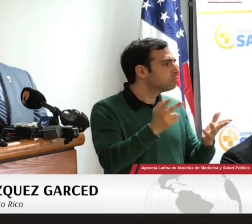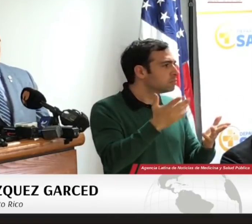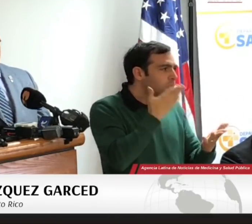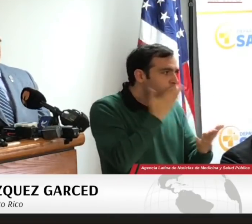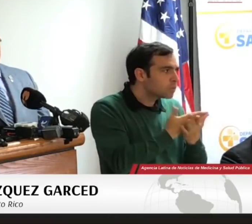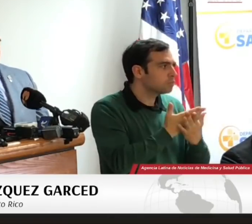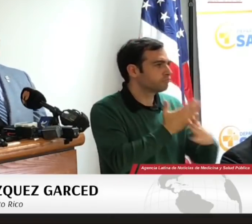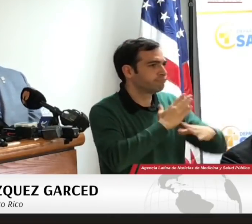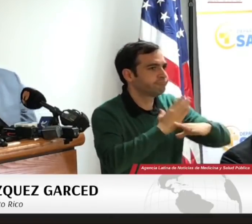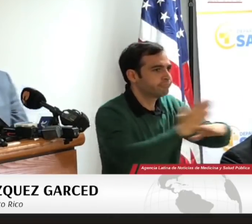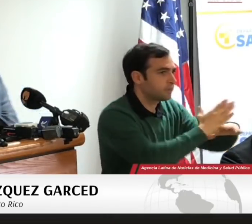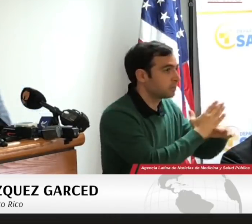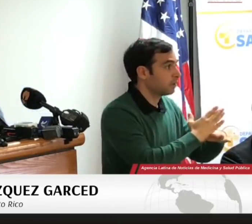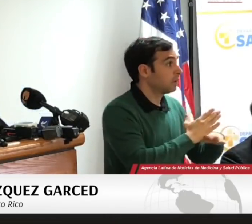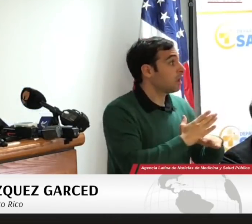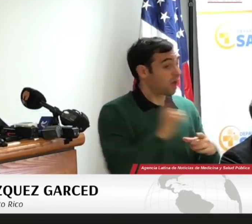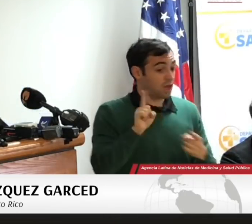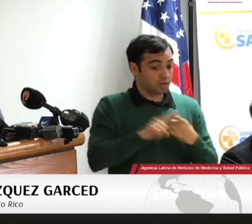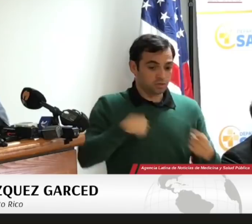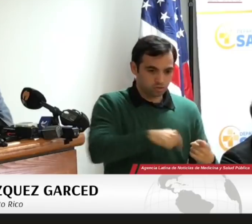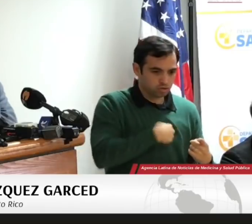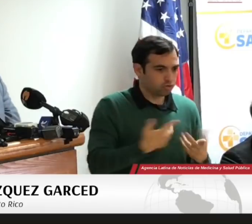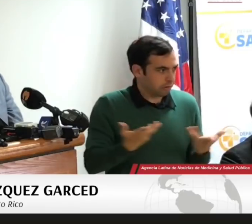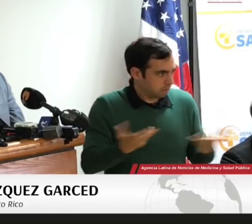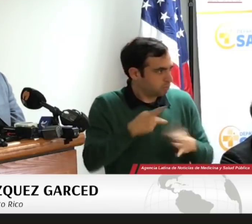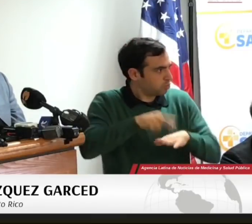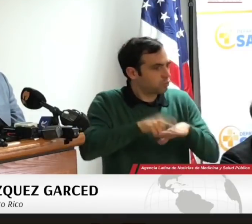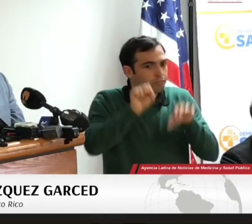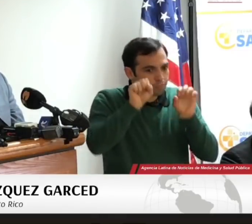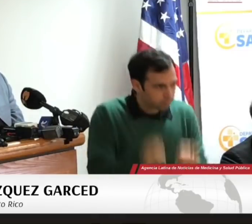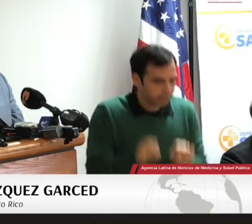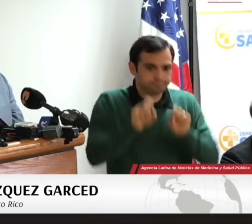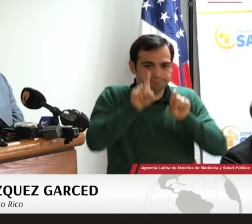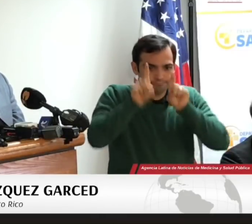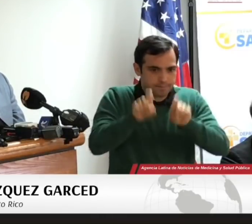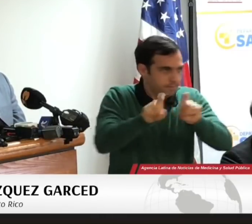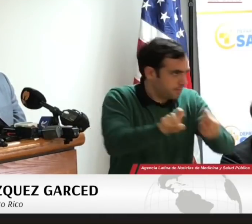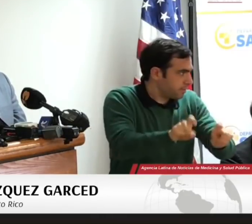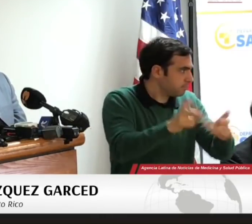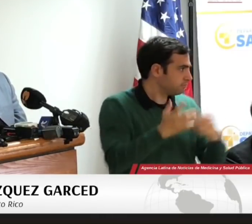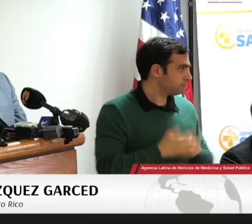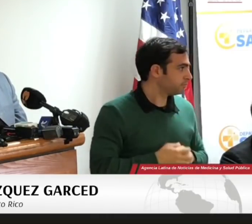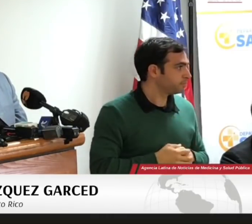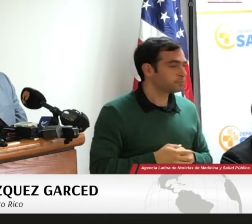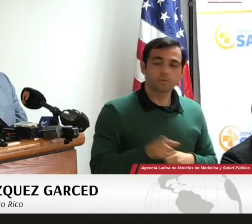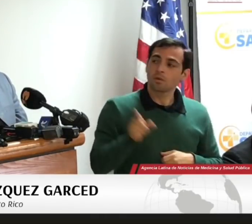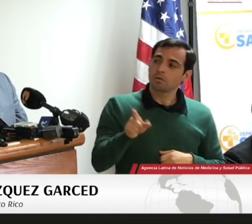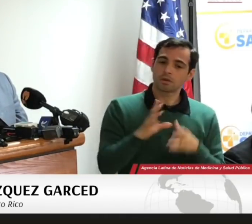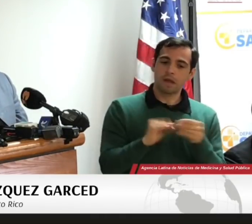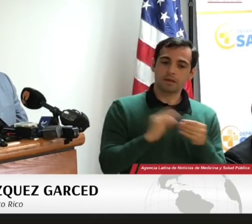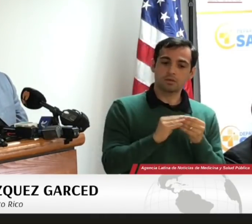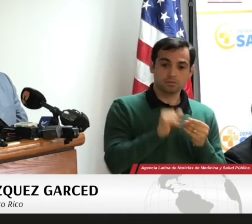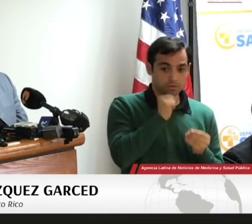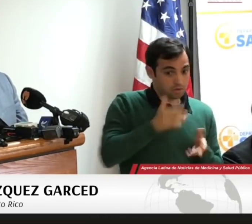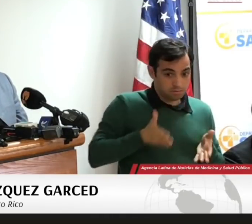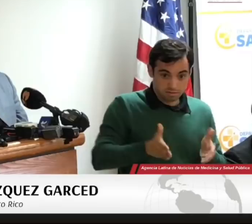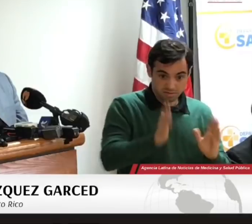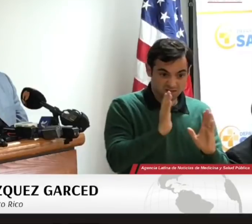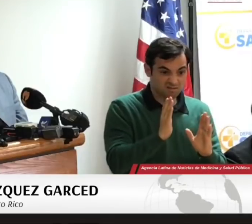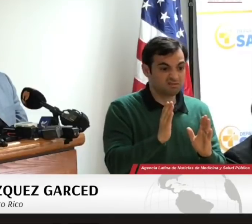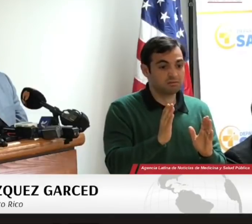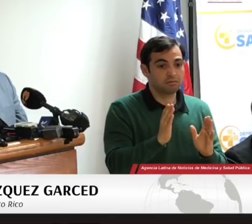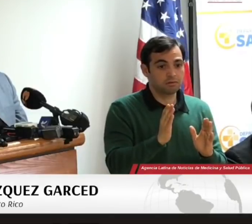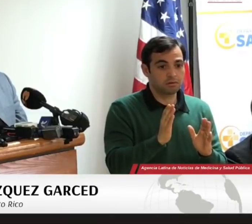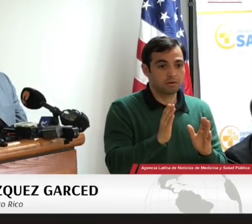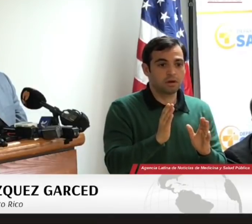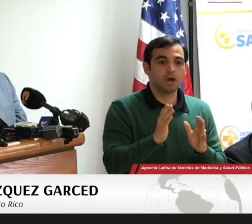oportunidad de realizar esas pruebas en Puerto Rico. Y finalmente, ustedes señalan que nos van a permitir que siga ocurriendo esta dilación